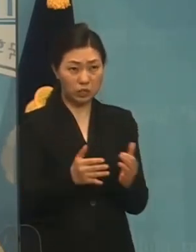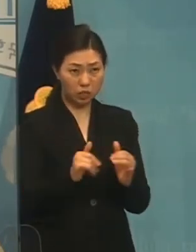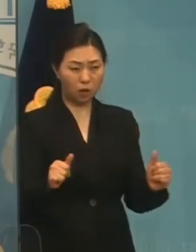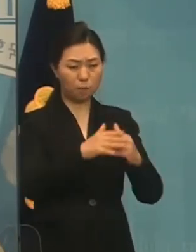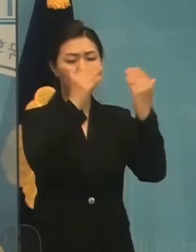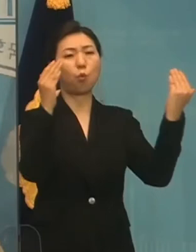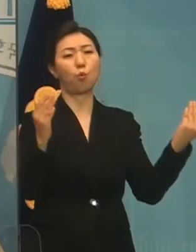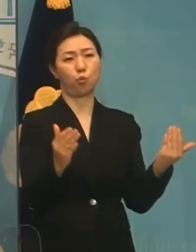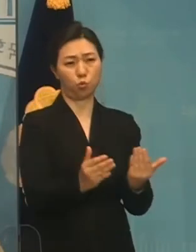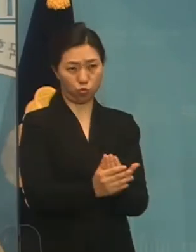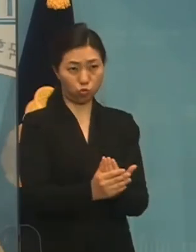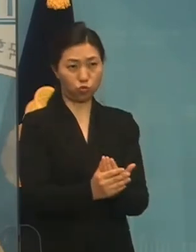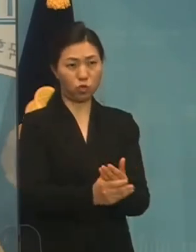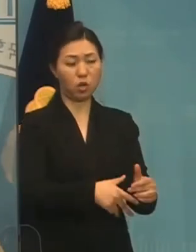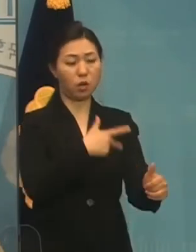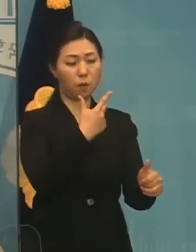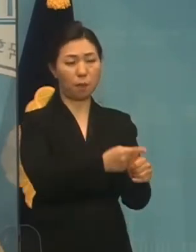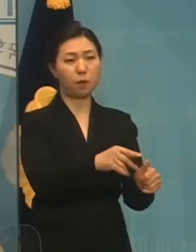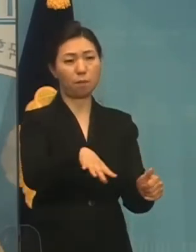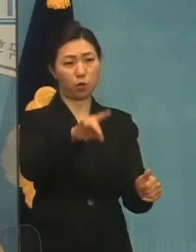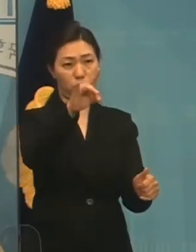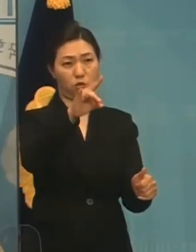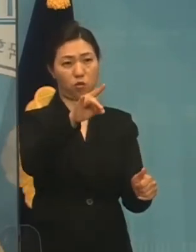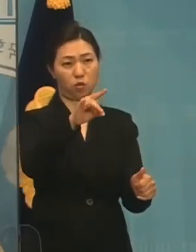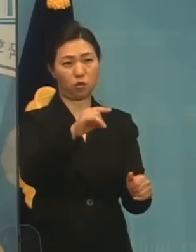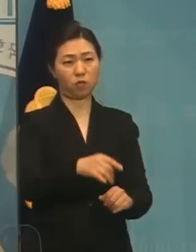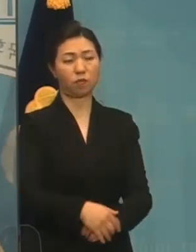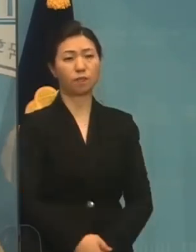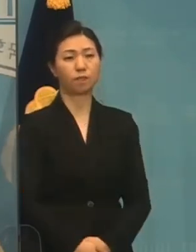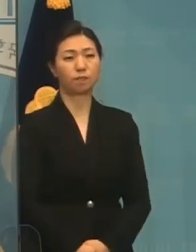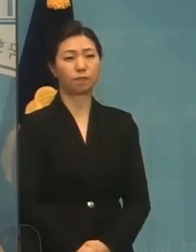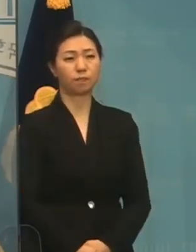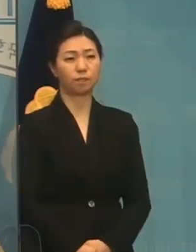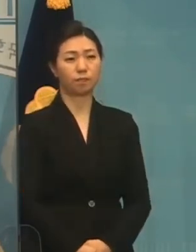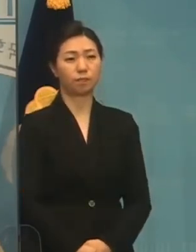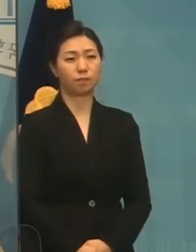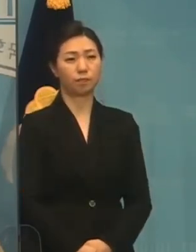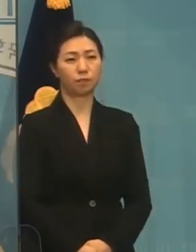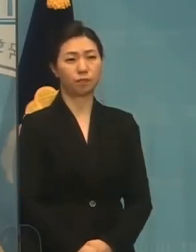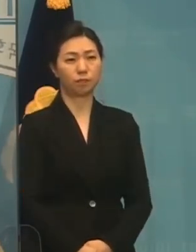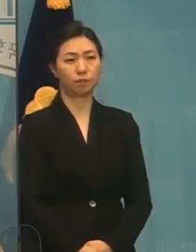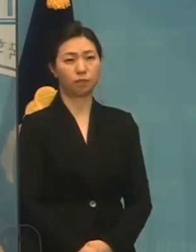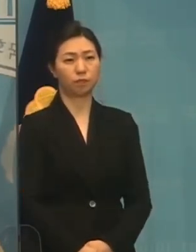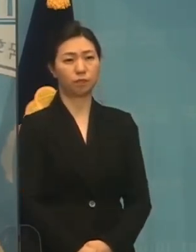전원에 대한 백신 우선 접종이 이루어지고 있습니다.